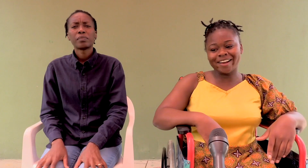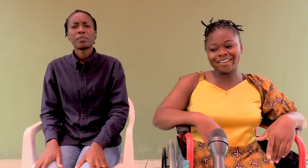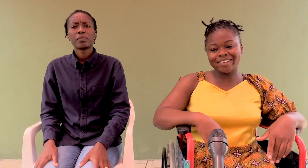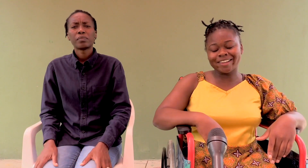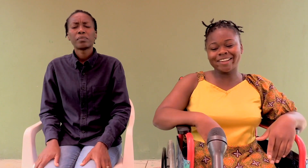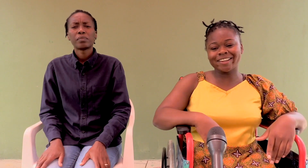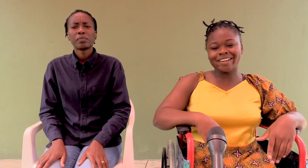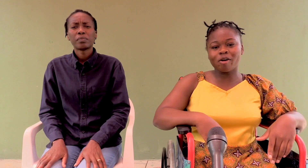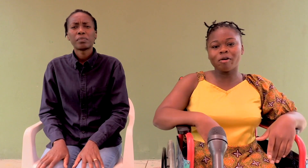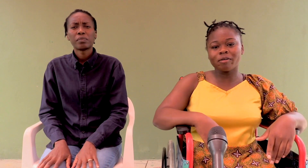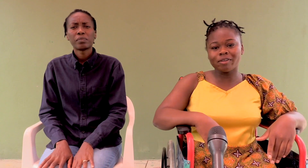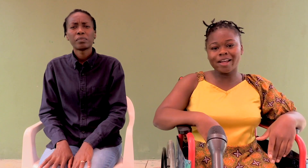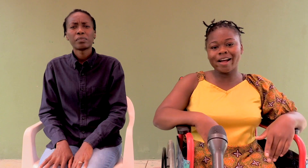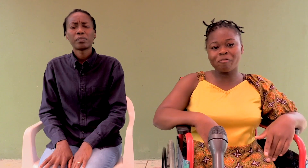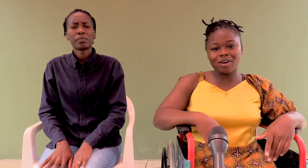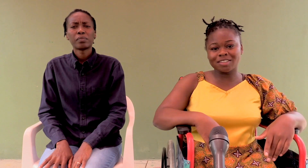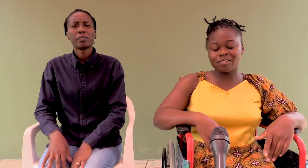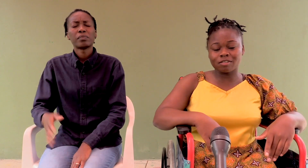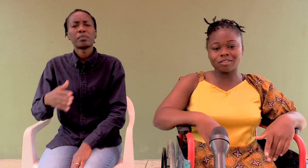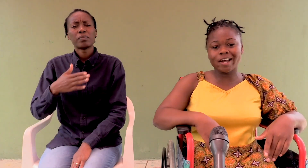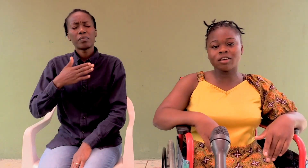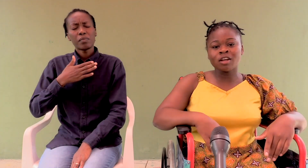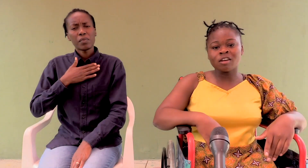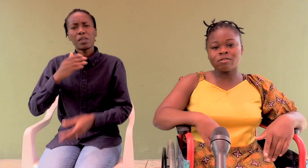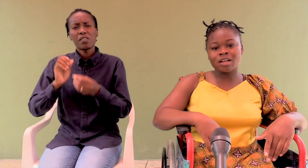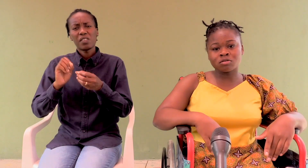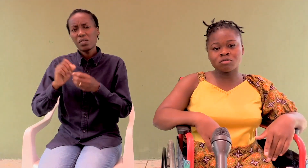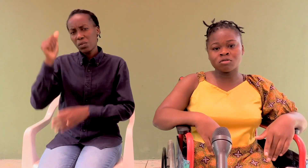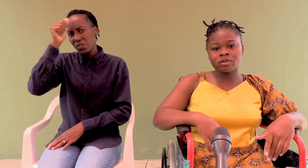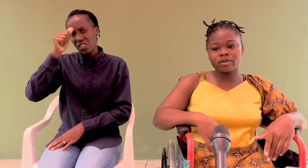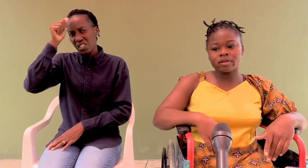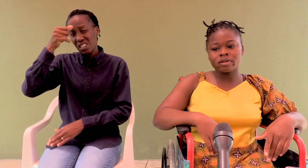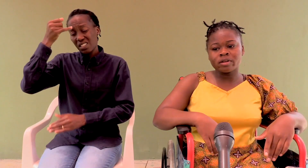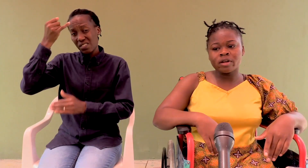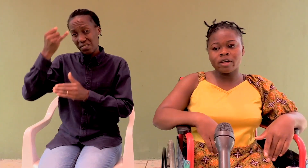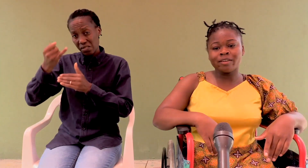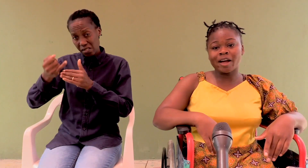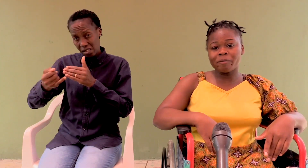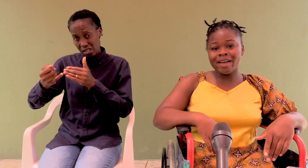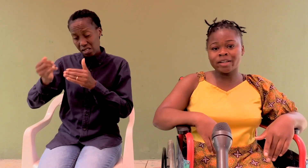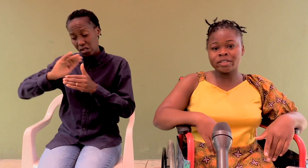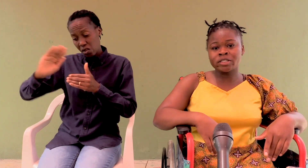após a faculdade, faço tapetes,